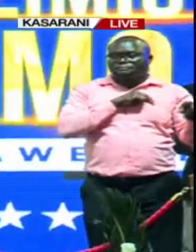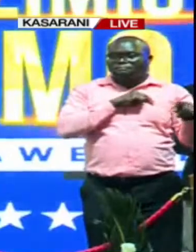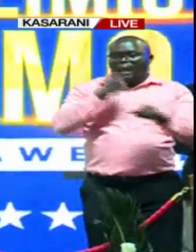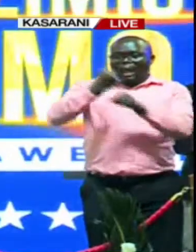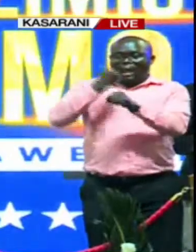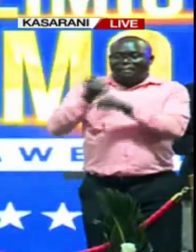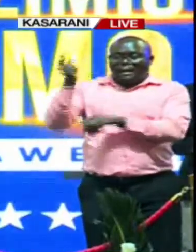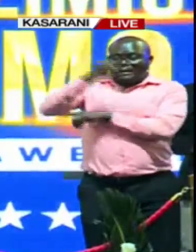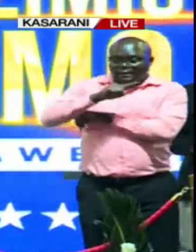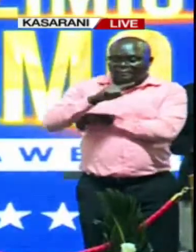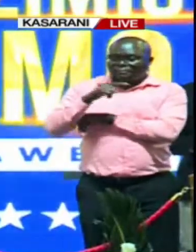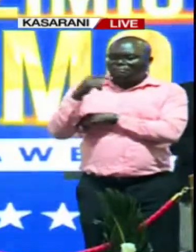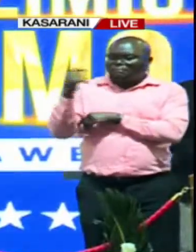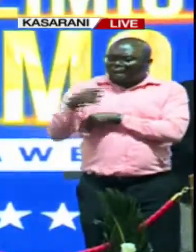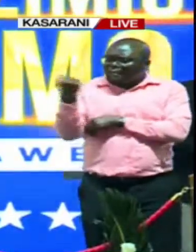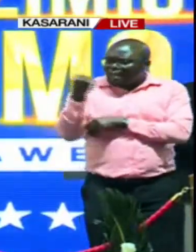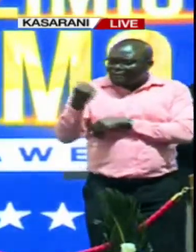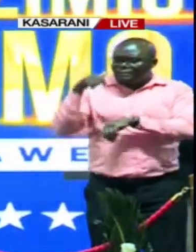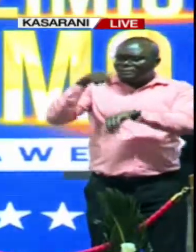na nikisema